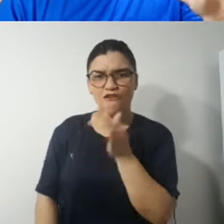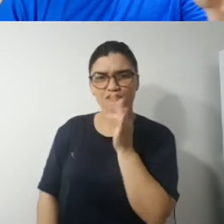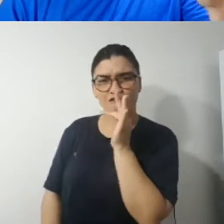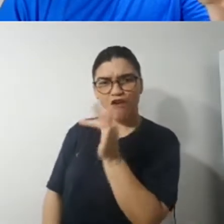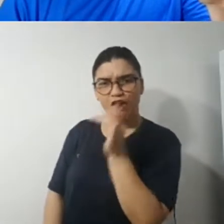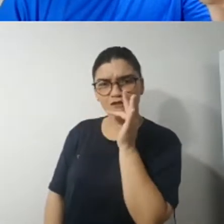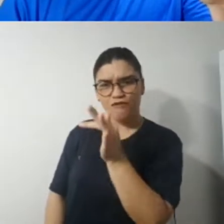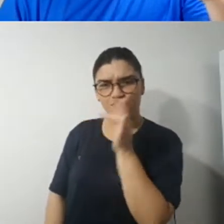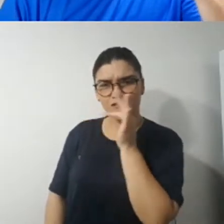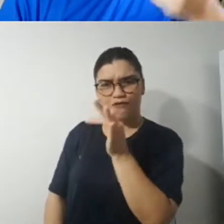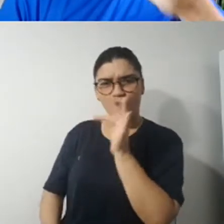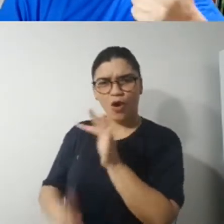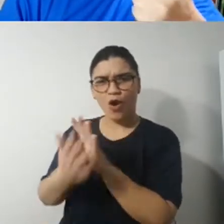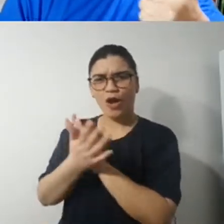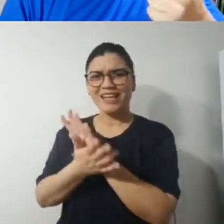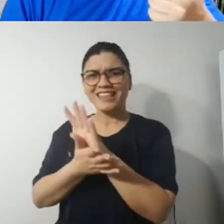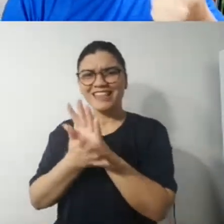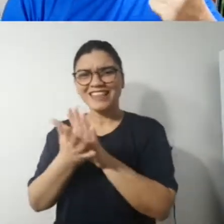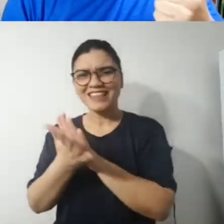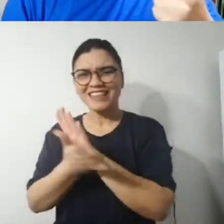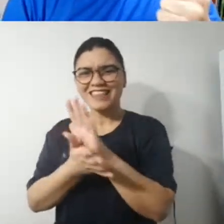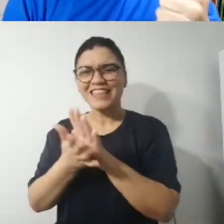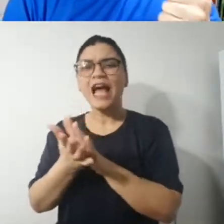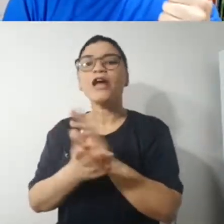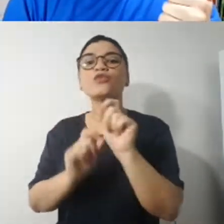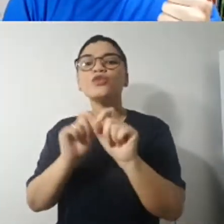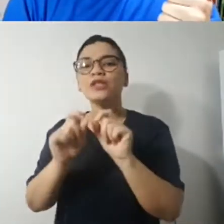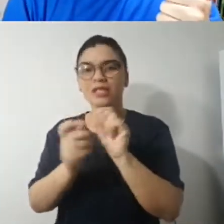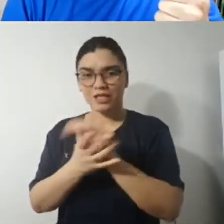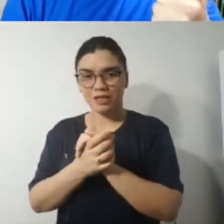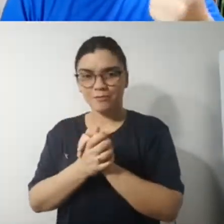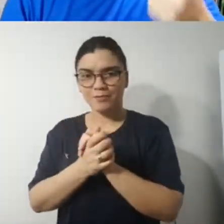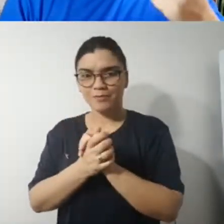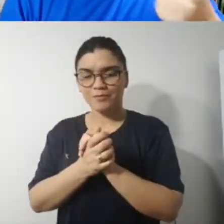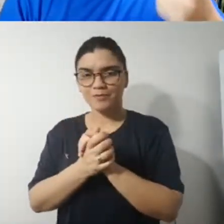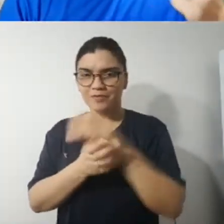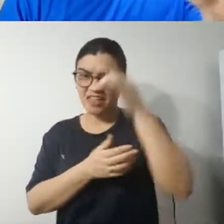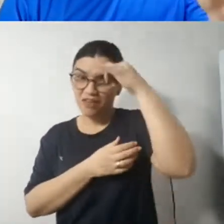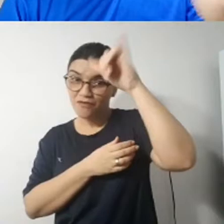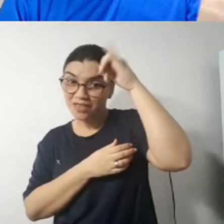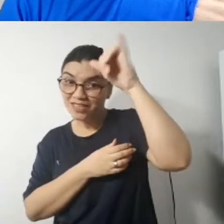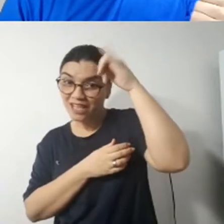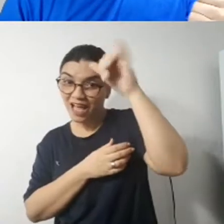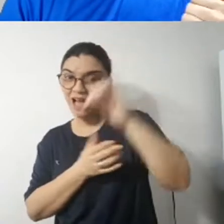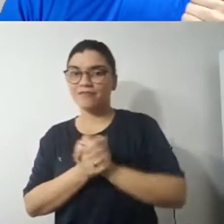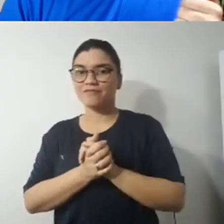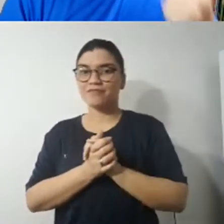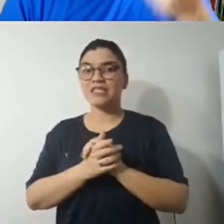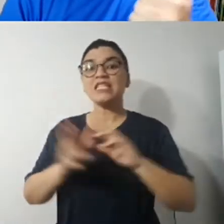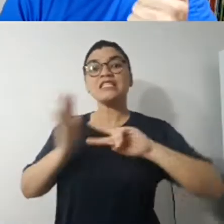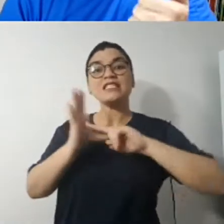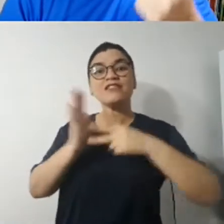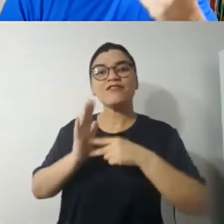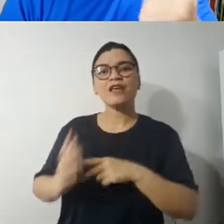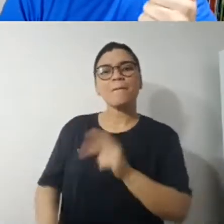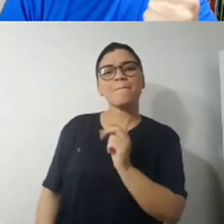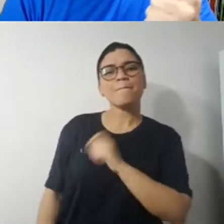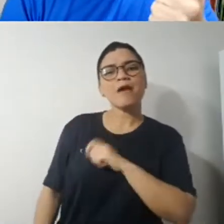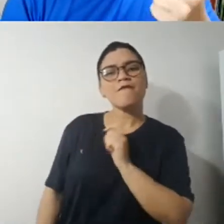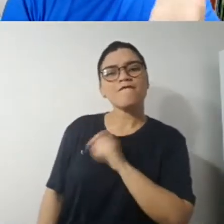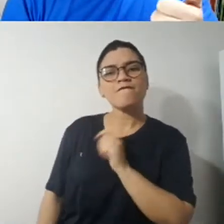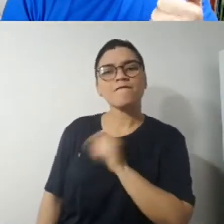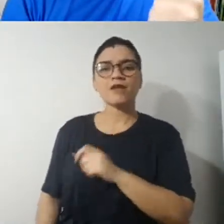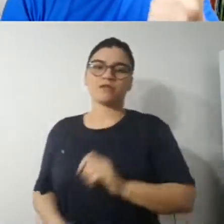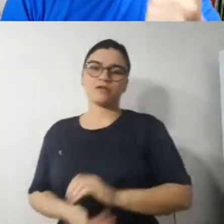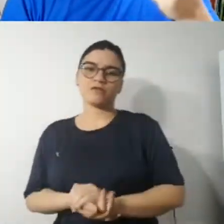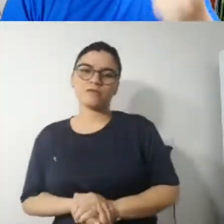mal. Eles vivem com perversidade. Eles vivem com fofoca. Eles vivem falando